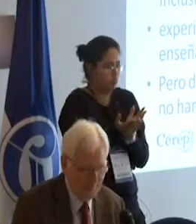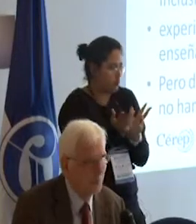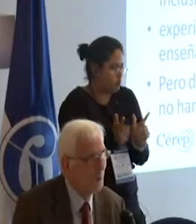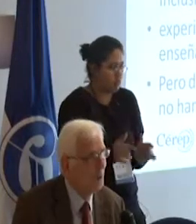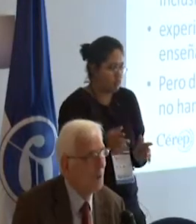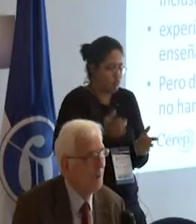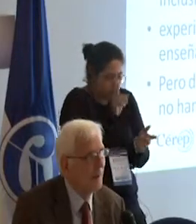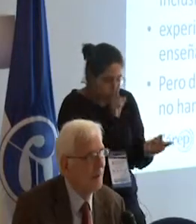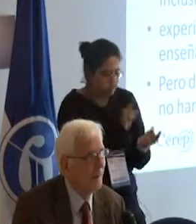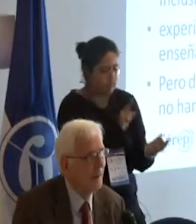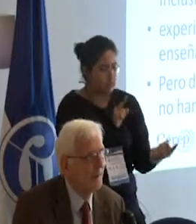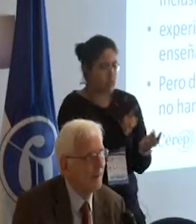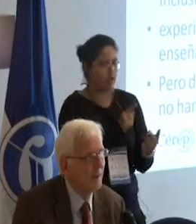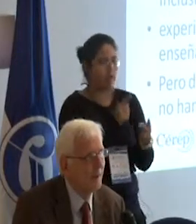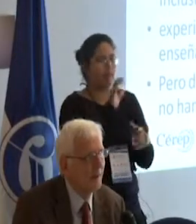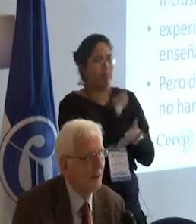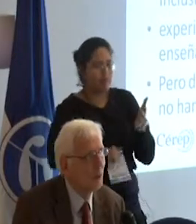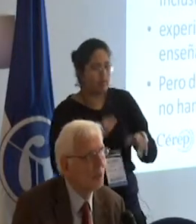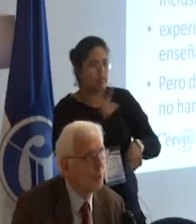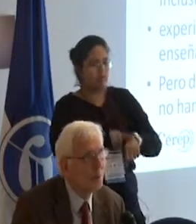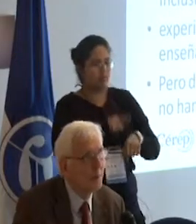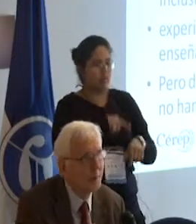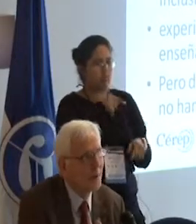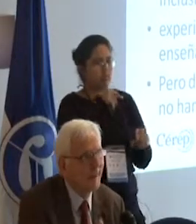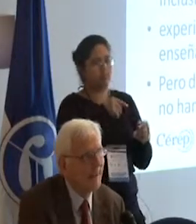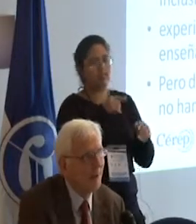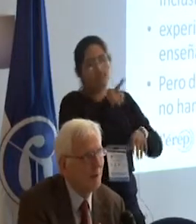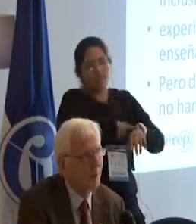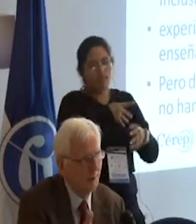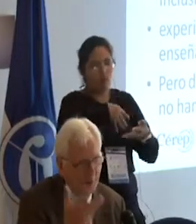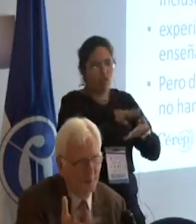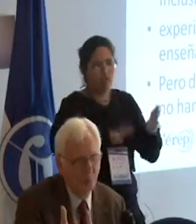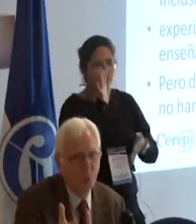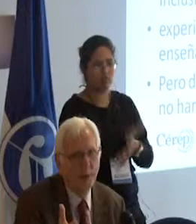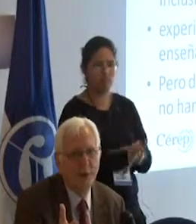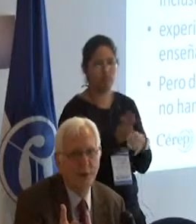Aquí tienen menos dificultades porque se ven menos tiempo durante la jornada.